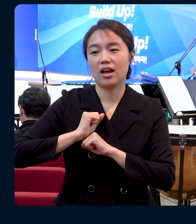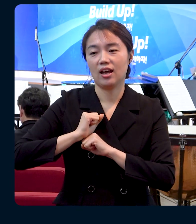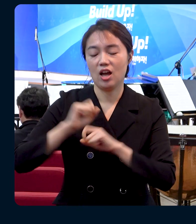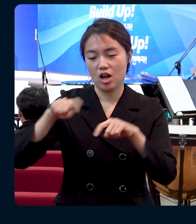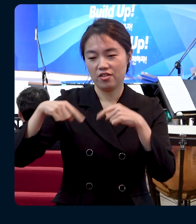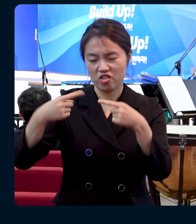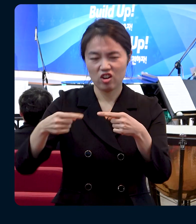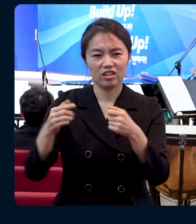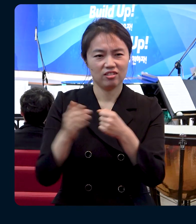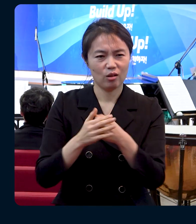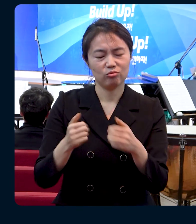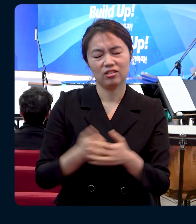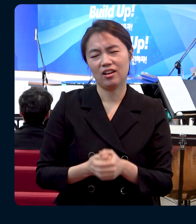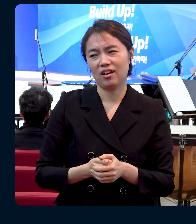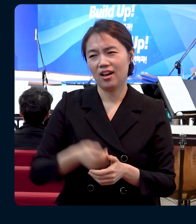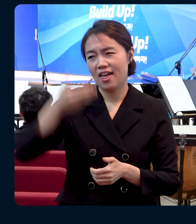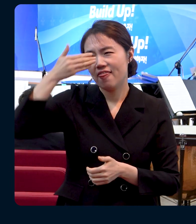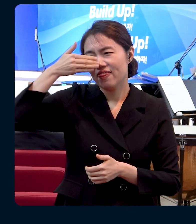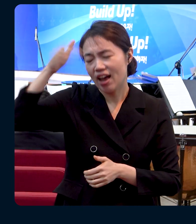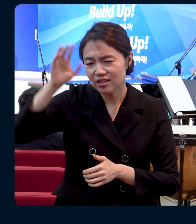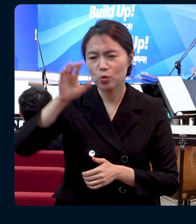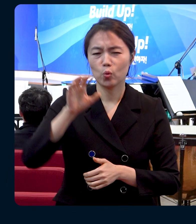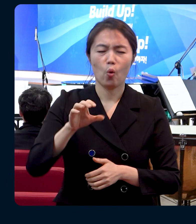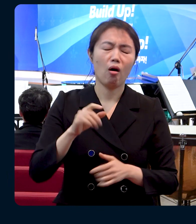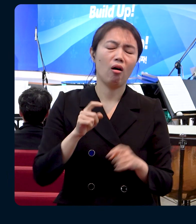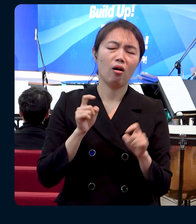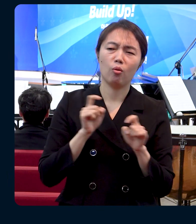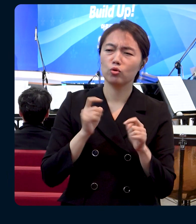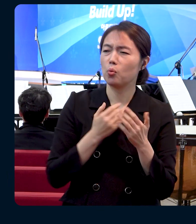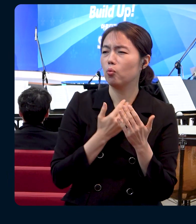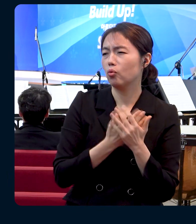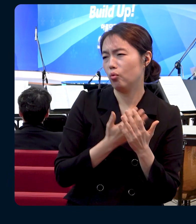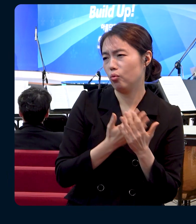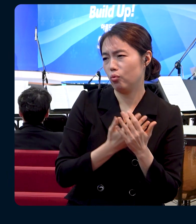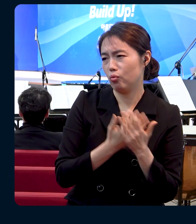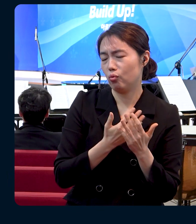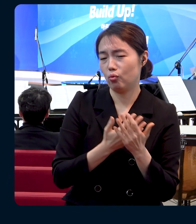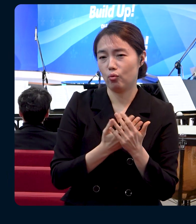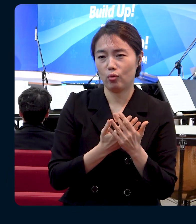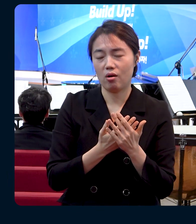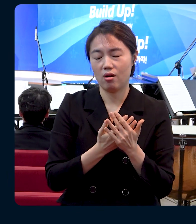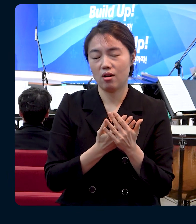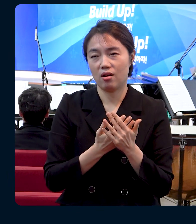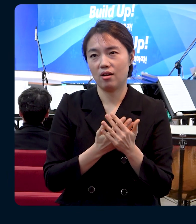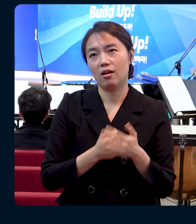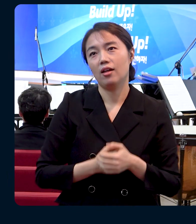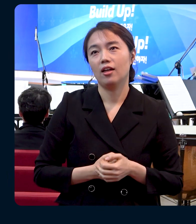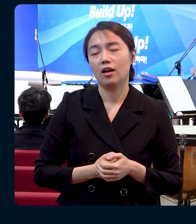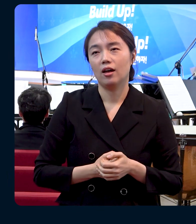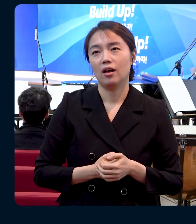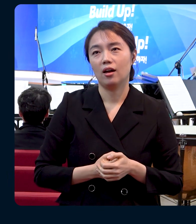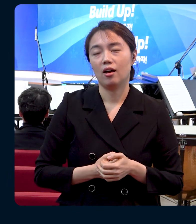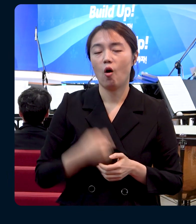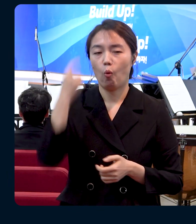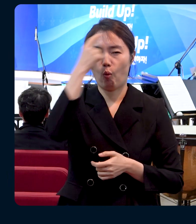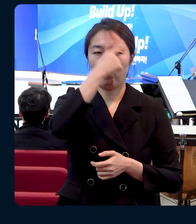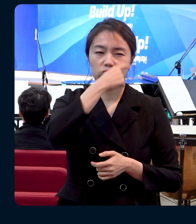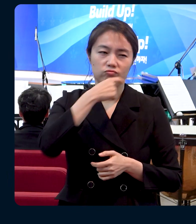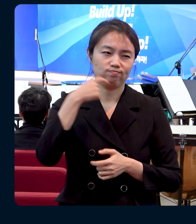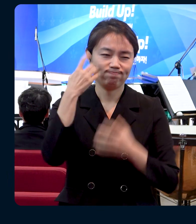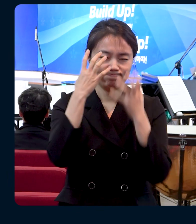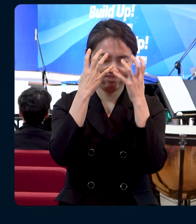자리니까. 거기다가 낯선 곳에 대한 두려움과 그리고 이 불안에 시달리다 보니까 그러다 보니까 그렇게